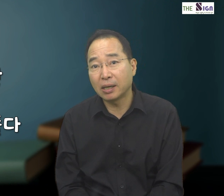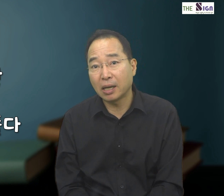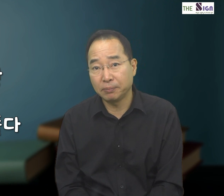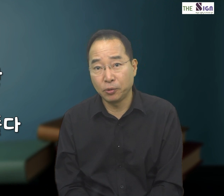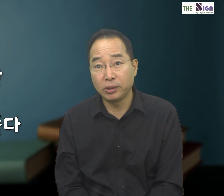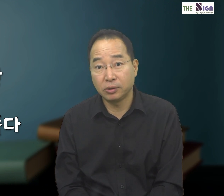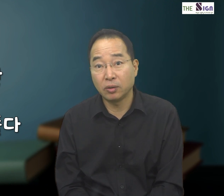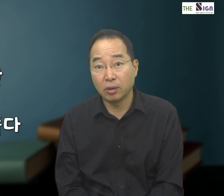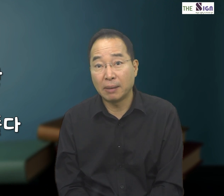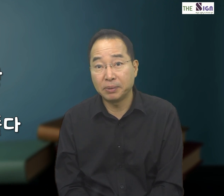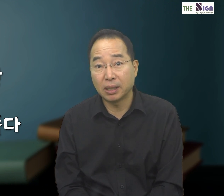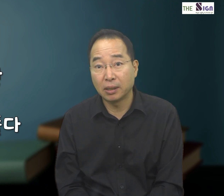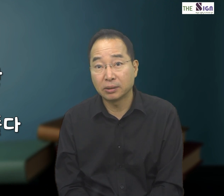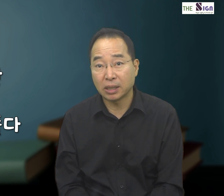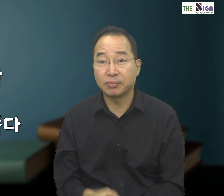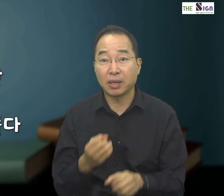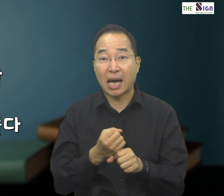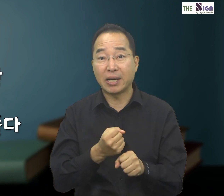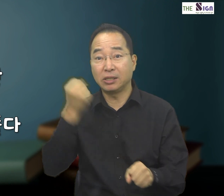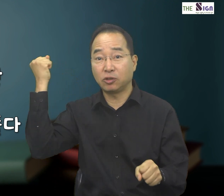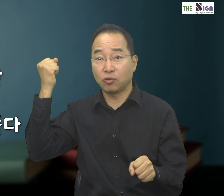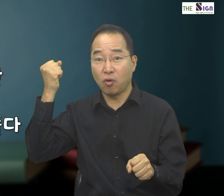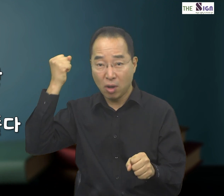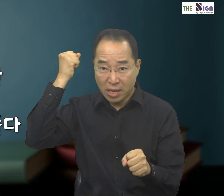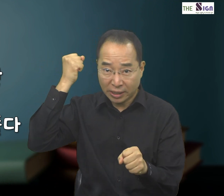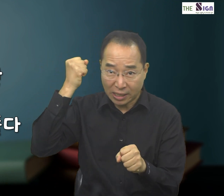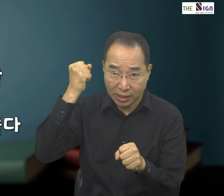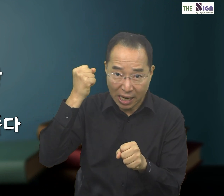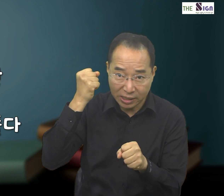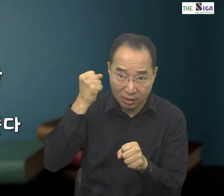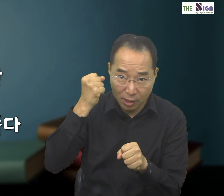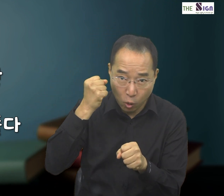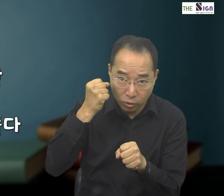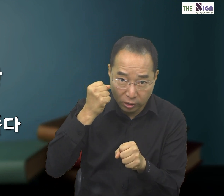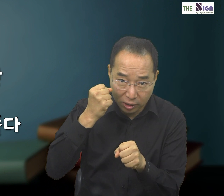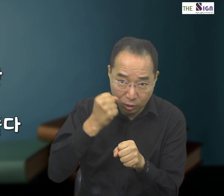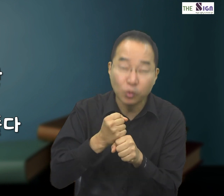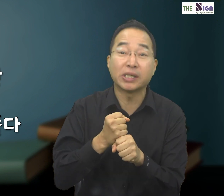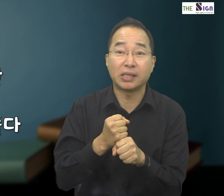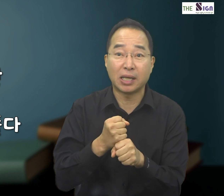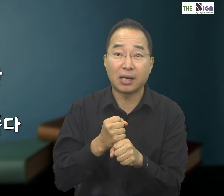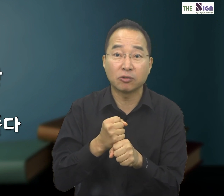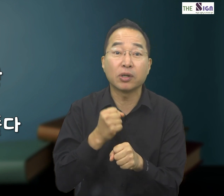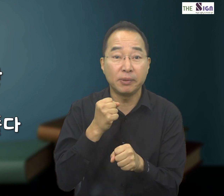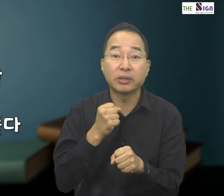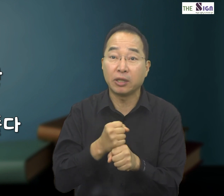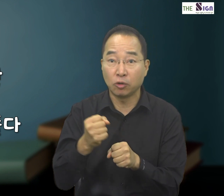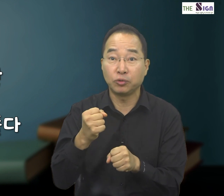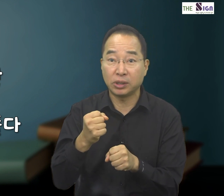칼집이다라는 표현이 합니다. 다시 말하면 칼을 쓰고 다시 칼집에 꽂는 동작이다라고 설명된 경우도